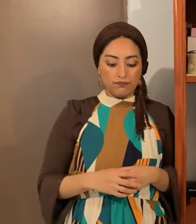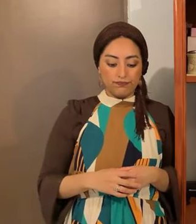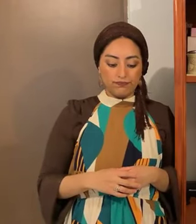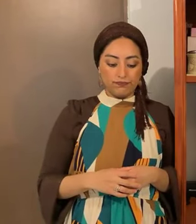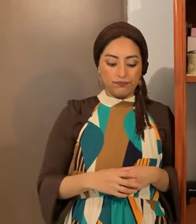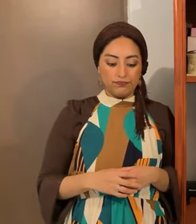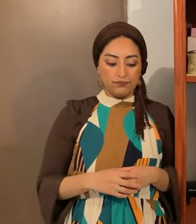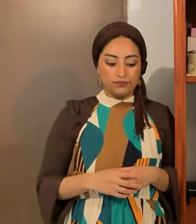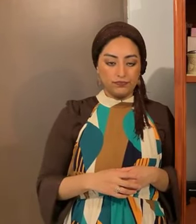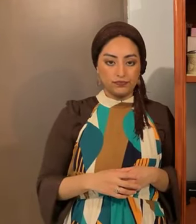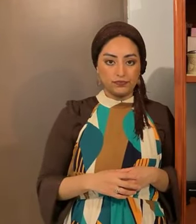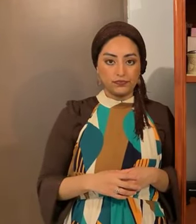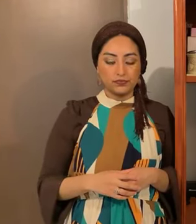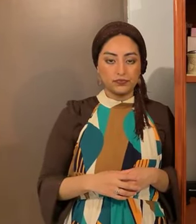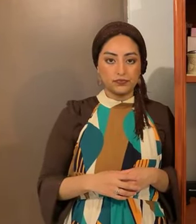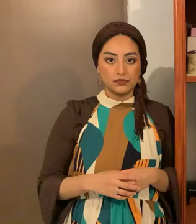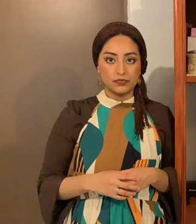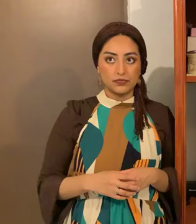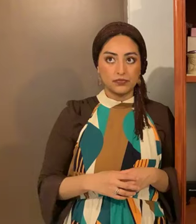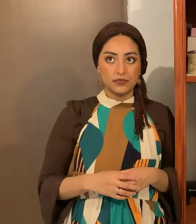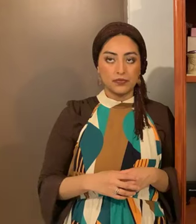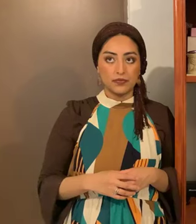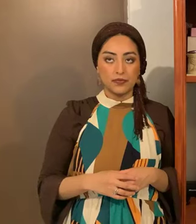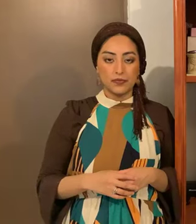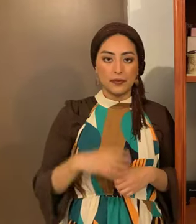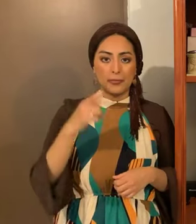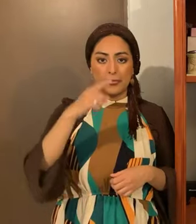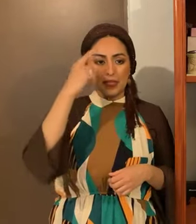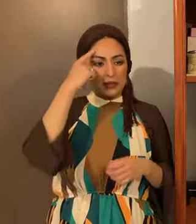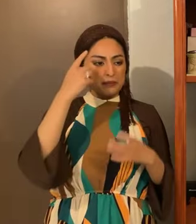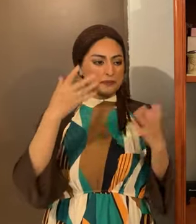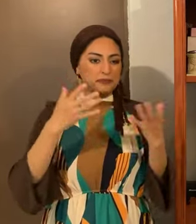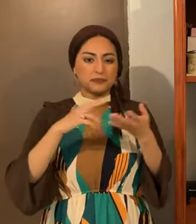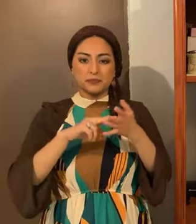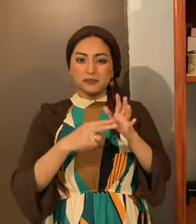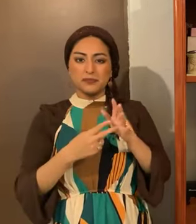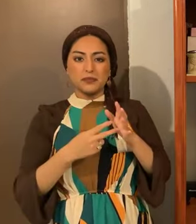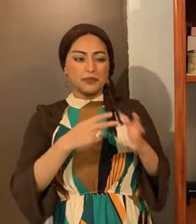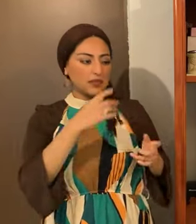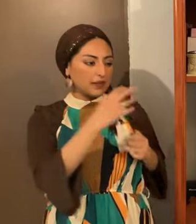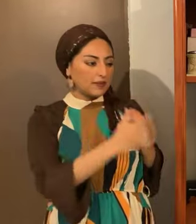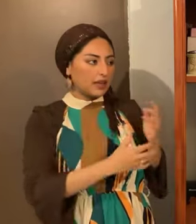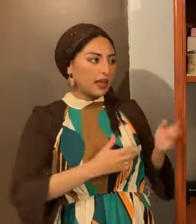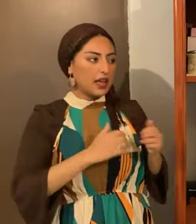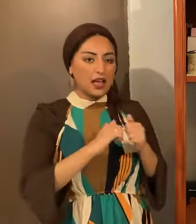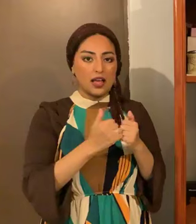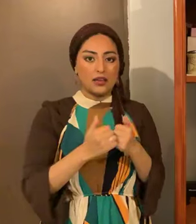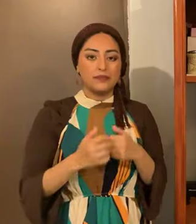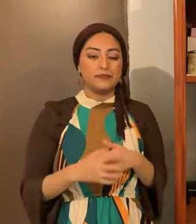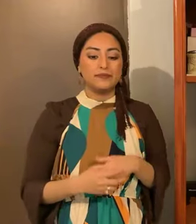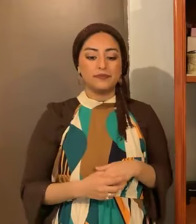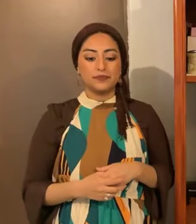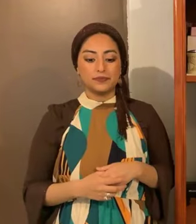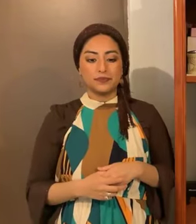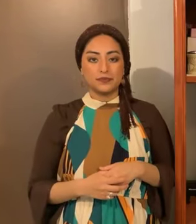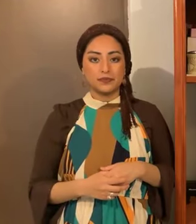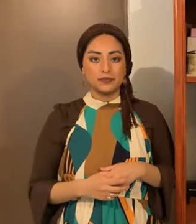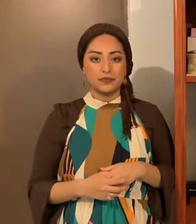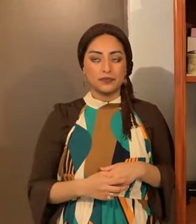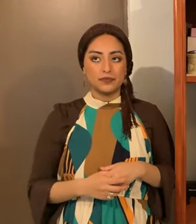octava a 1,5 octavas. Y ustedes dirán, bueno, ¿y eso qué es una octava? ¿No? Bueno, de entrada podemos pensar en